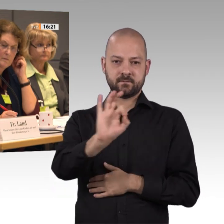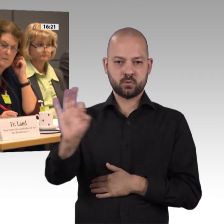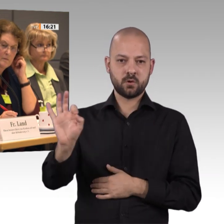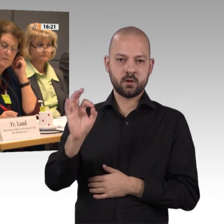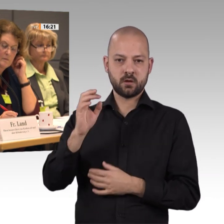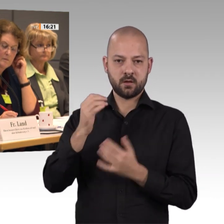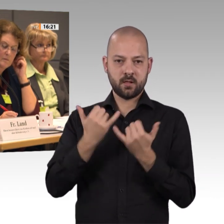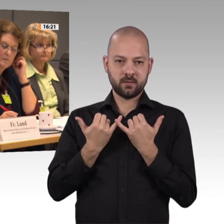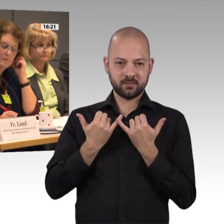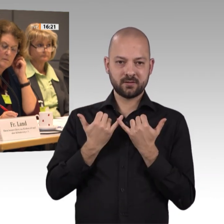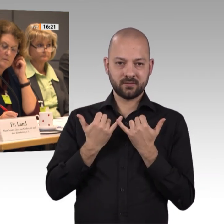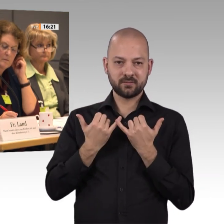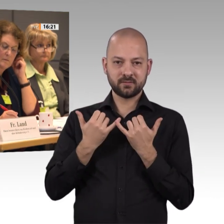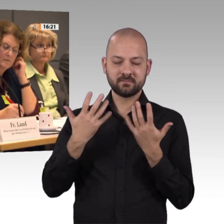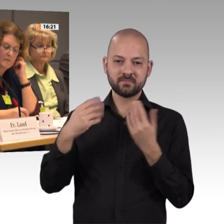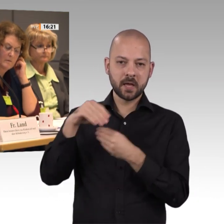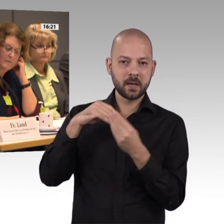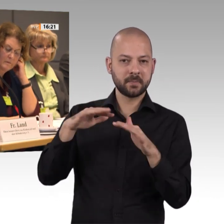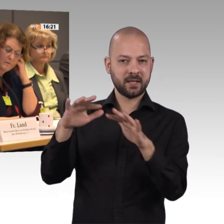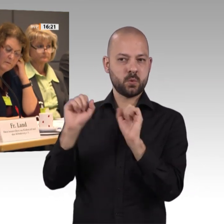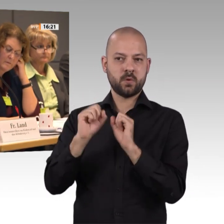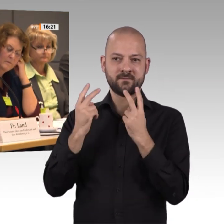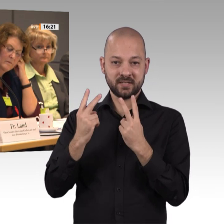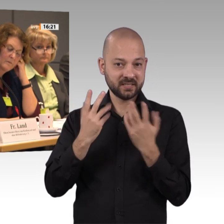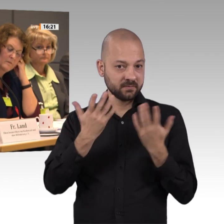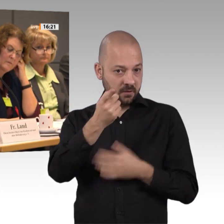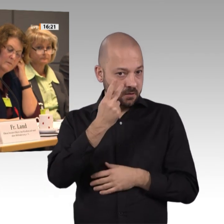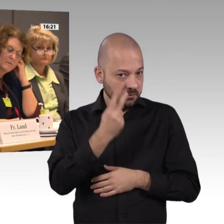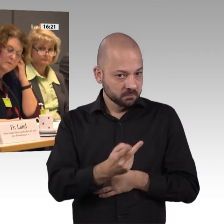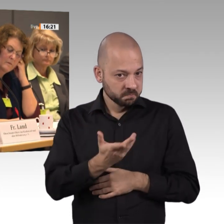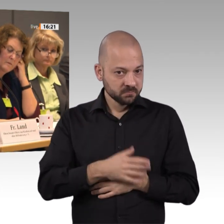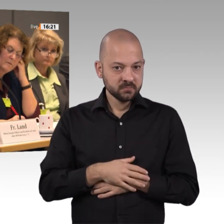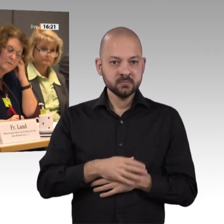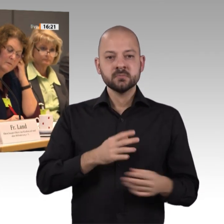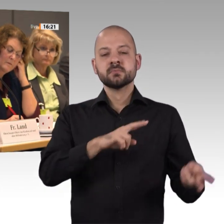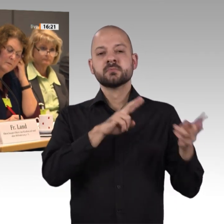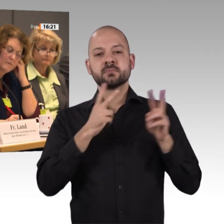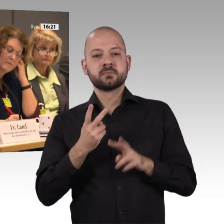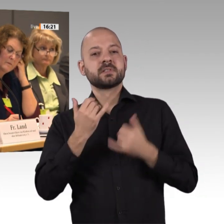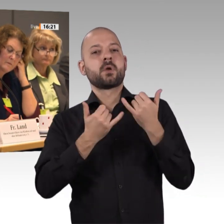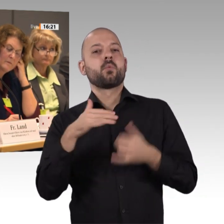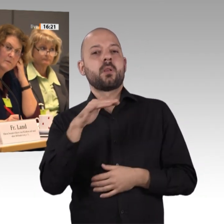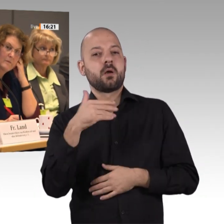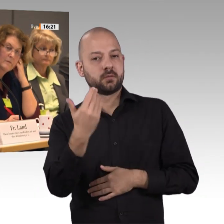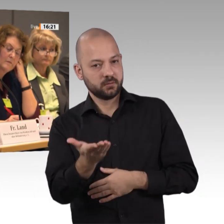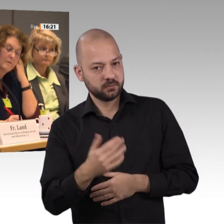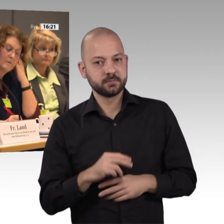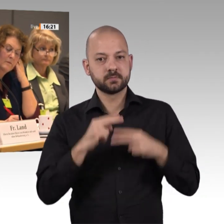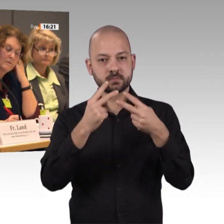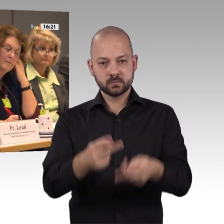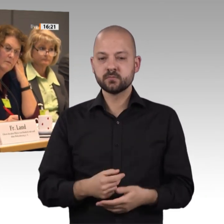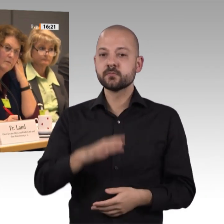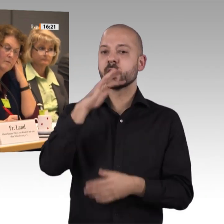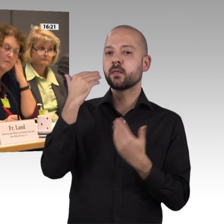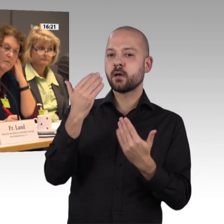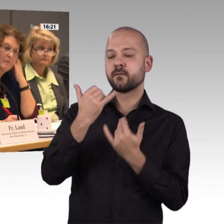Angehörigenentlastungsgesetz eben nicht die pflegenden Angehörigen entlastet. Und vor allem bei minderjährigen Kindern ist das häufig der Fall, dass die zu Hause